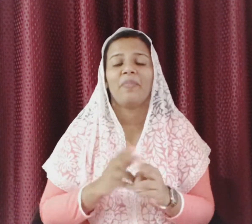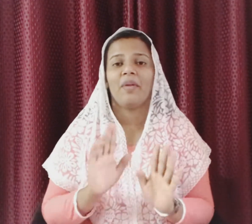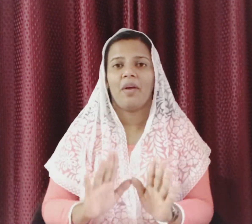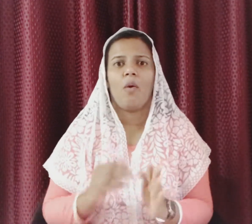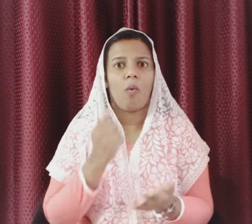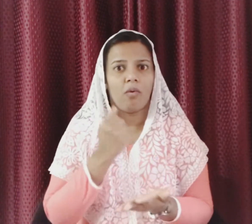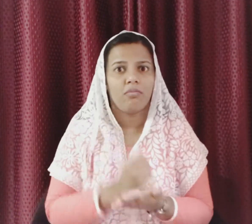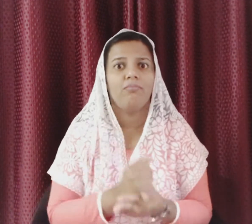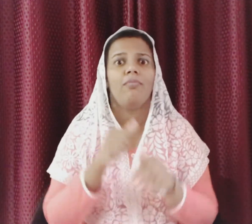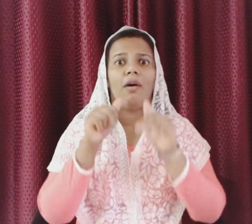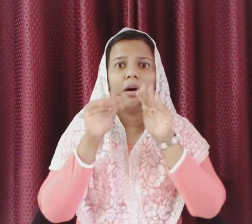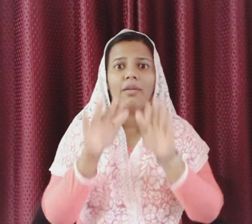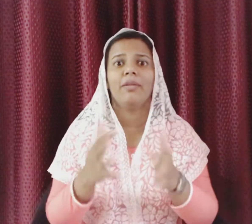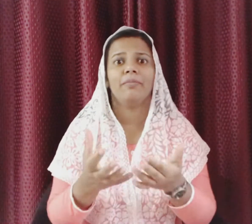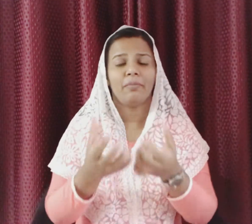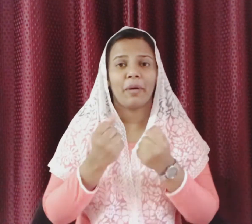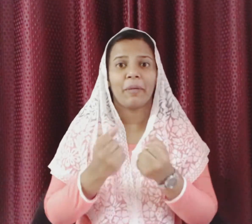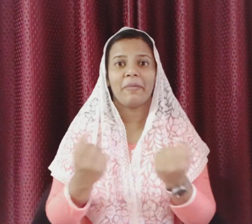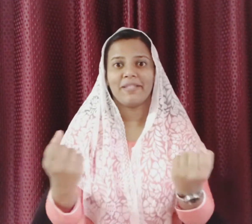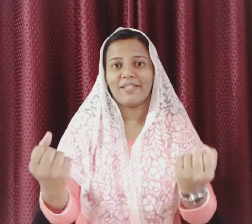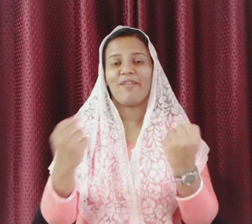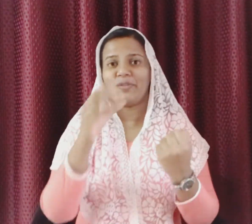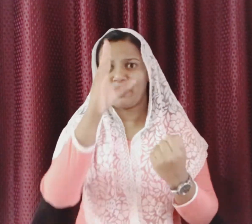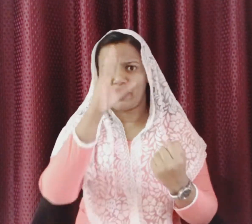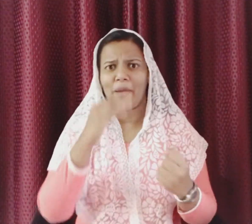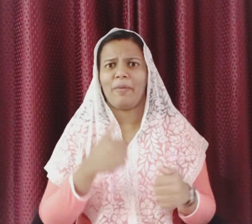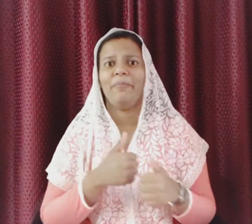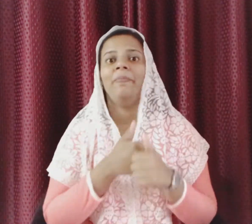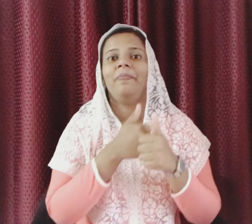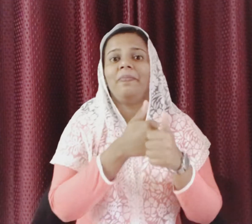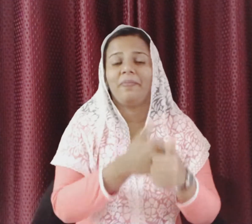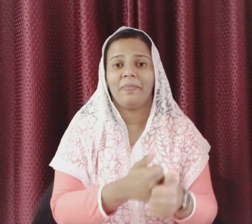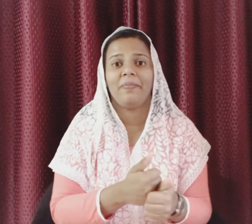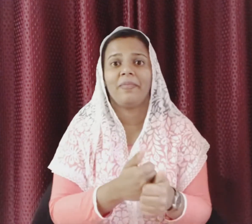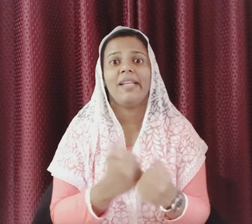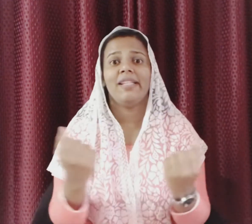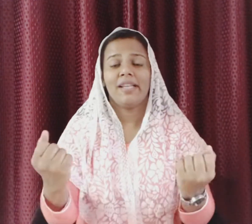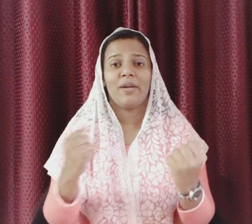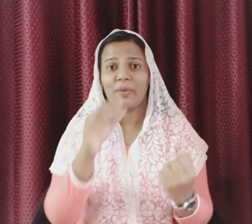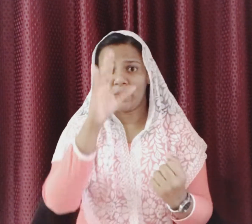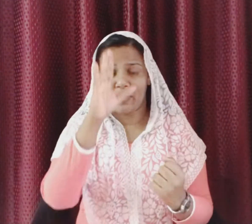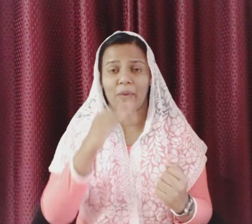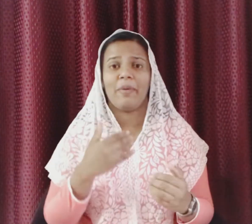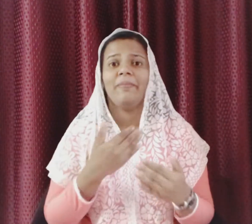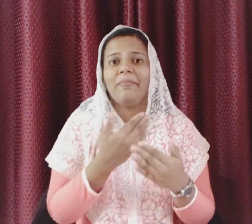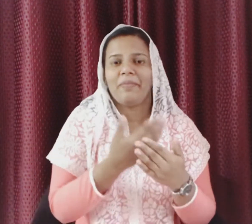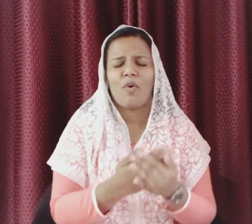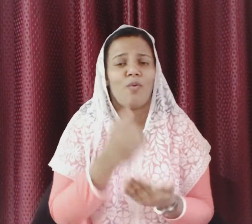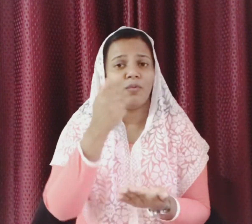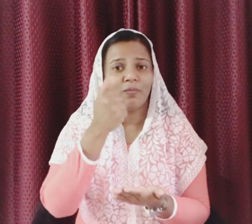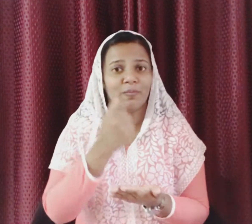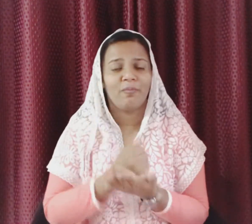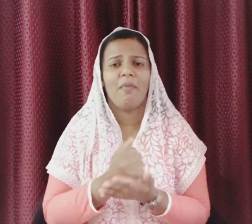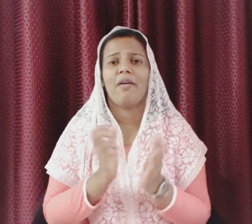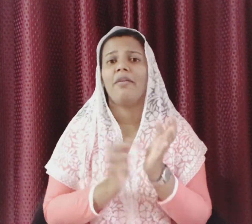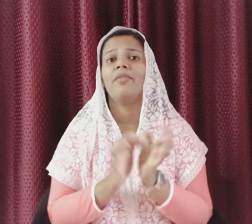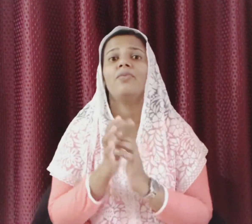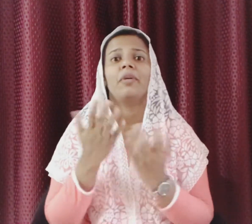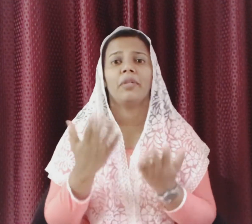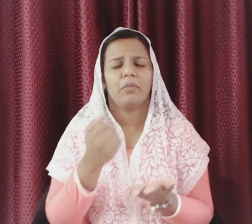നിശ്ചയമായിട്ടും നിങ്ങൾ അഭിവൃദ്ധി പ്രാപിക്കും. സർവശക്തനോട് അടുത്തോ, ആമേൻ. സർവശക്തനയിലേക്ക് അടുത്തു വന്നാട്ട് നിശ്ചയമായിട്ടും കർത്താവ് എന്ത് ചെയ്യും? അഭിവൃദ്ധി